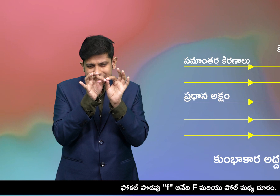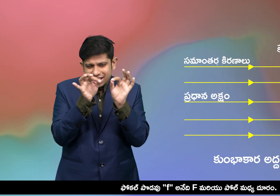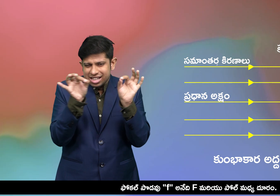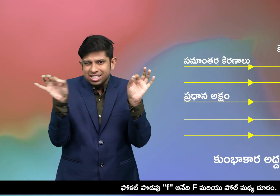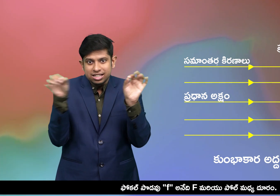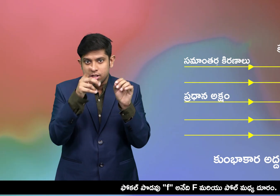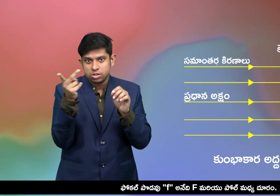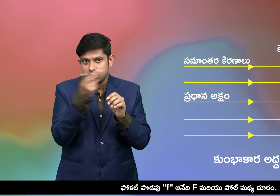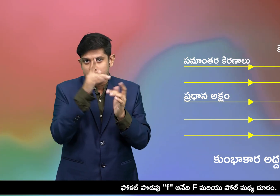మధ్య దూరం.